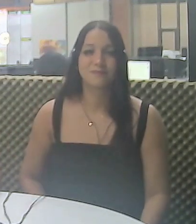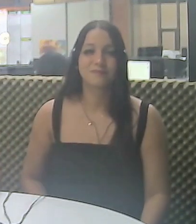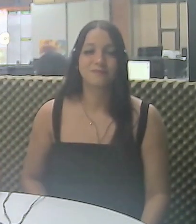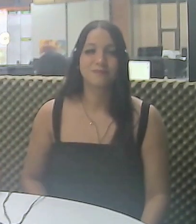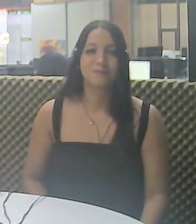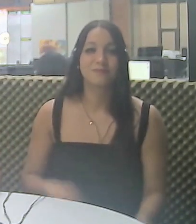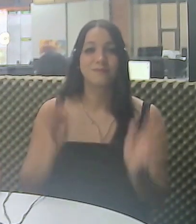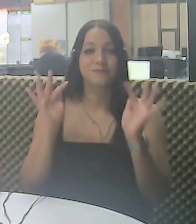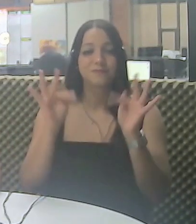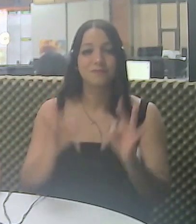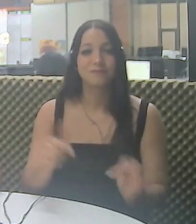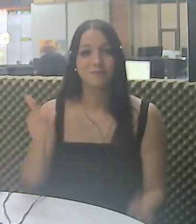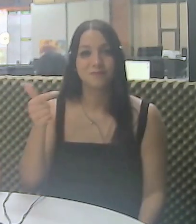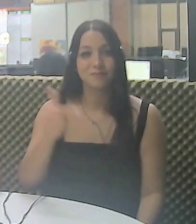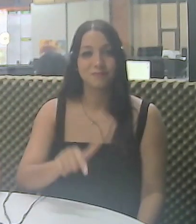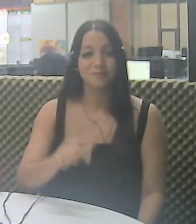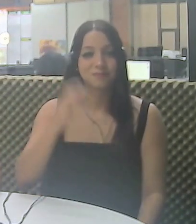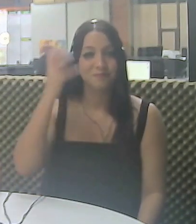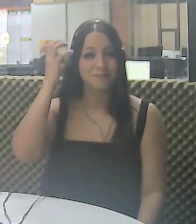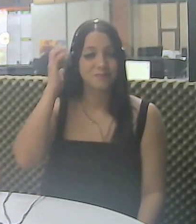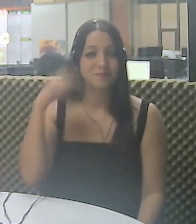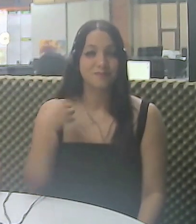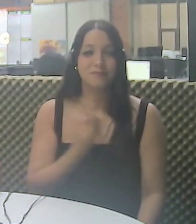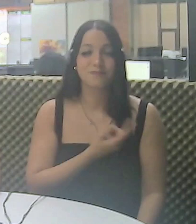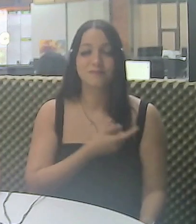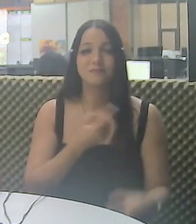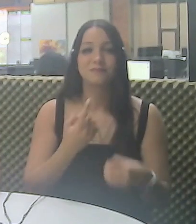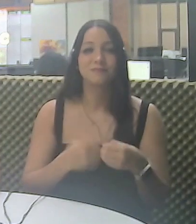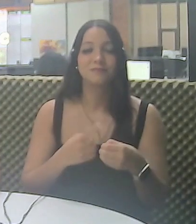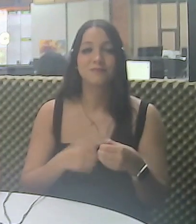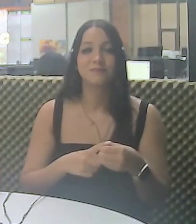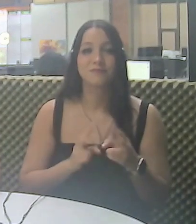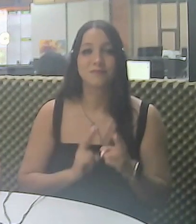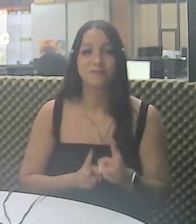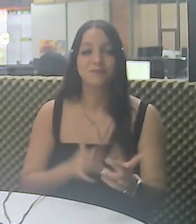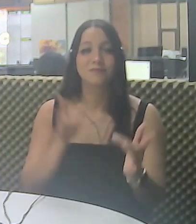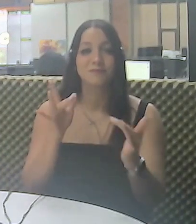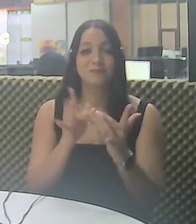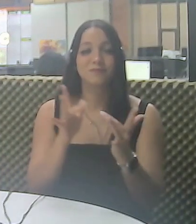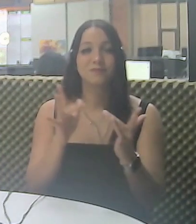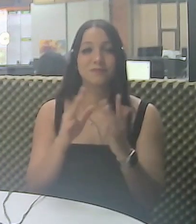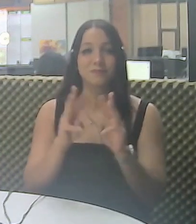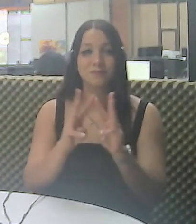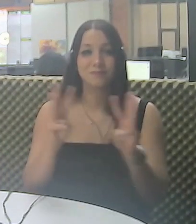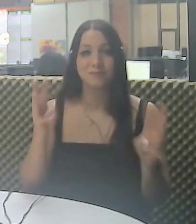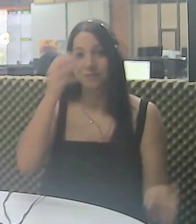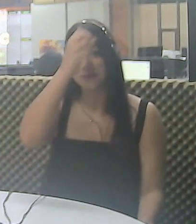próxima. Fica por aqui mais uma edição do programa da Rádio Nossa Cidade.